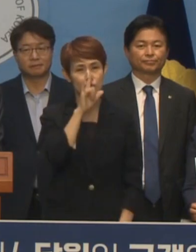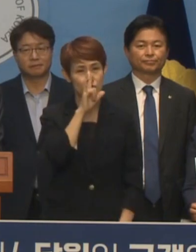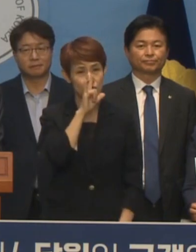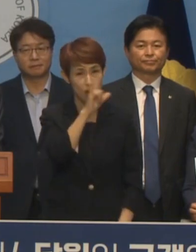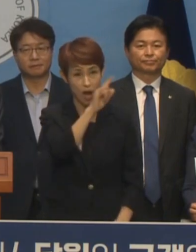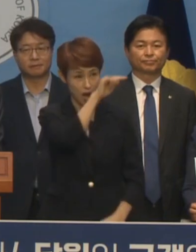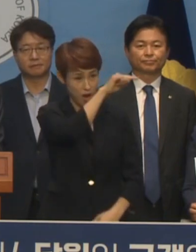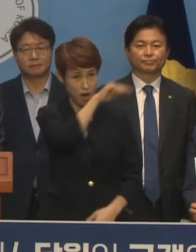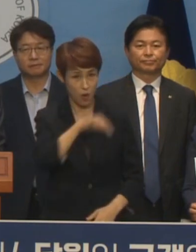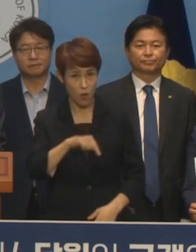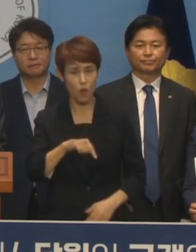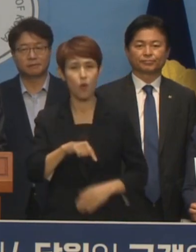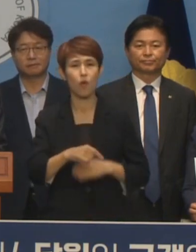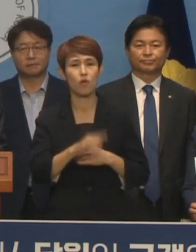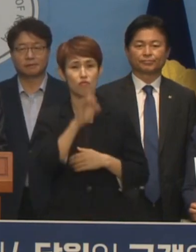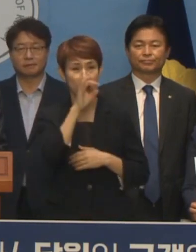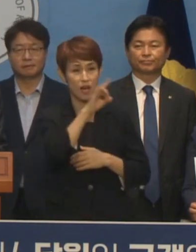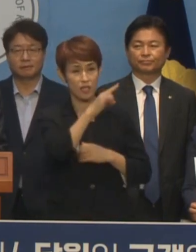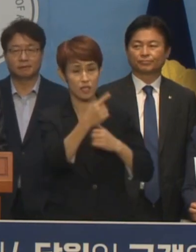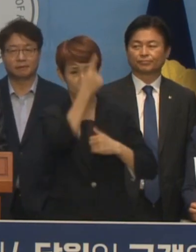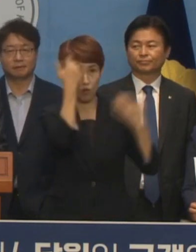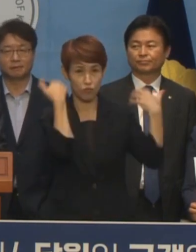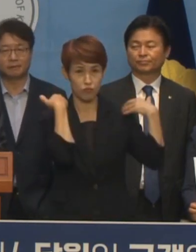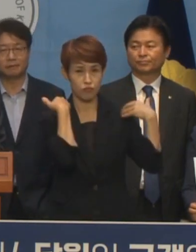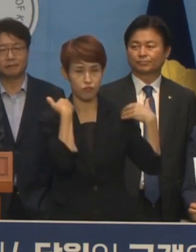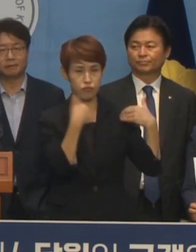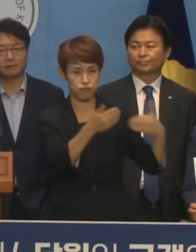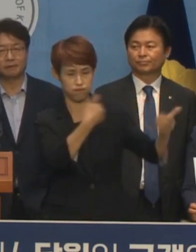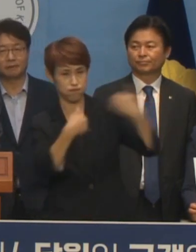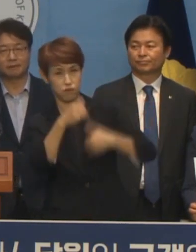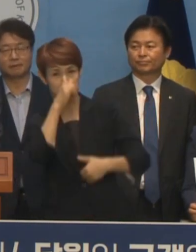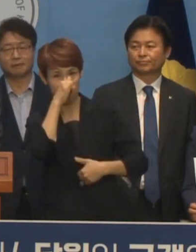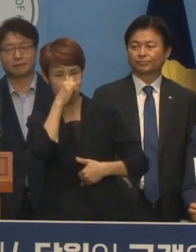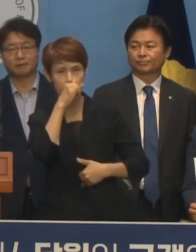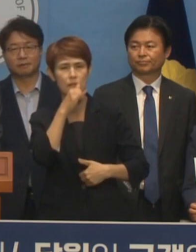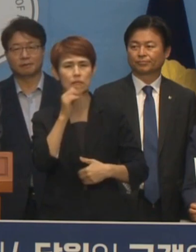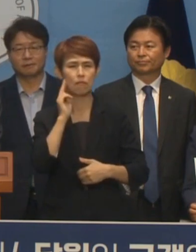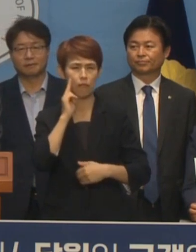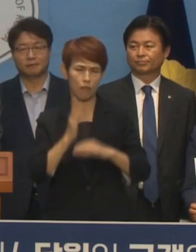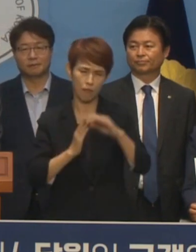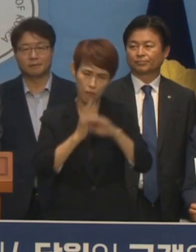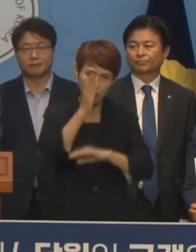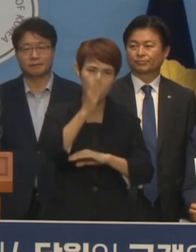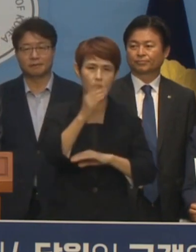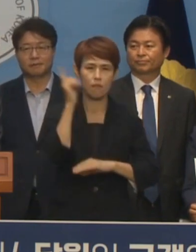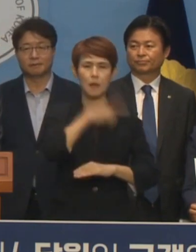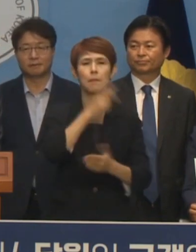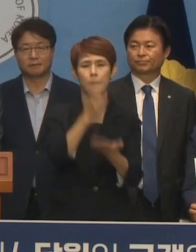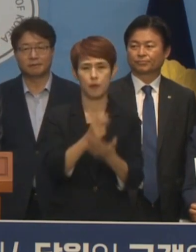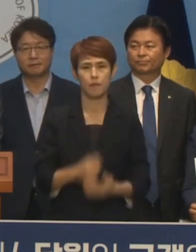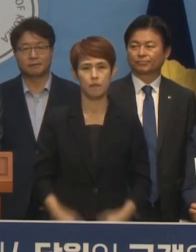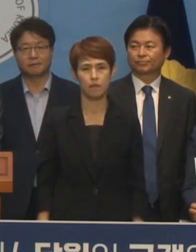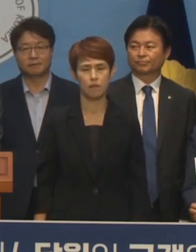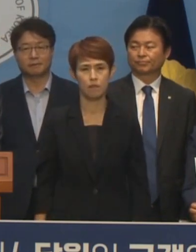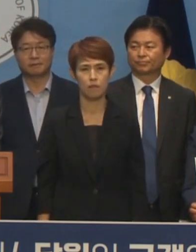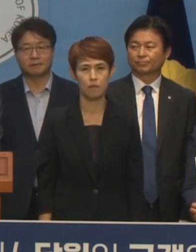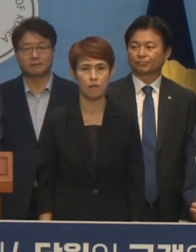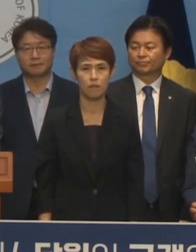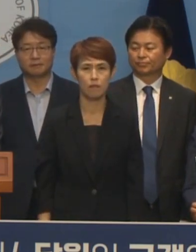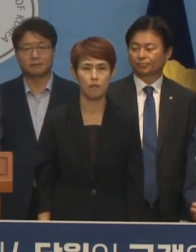대한 과도한 개입 악법들입니다. 지방분권에 역행하는 악법